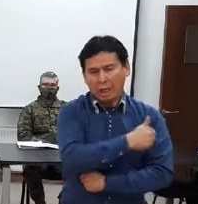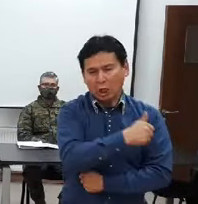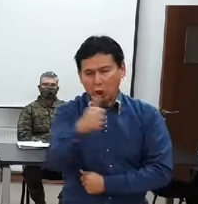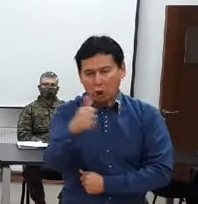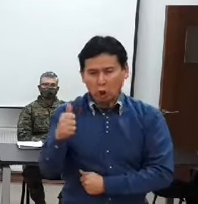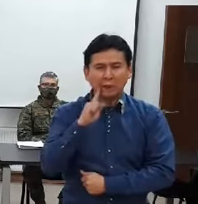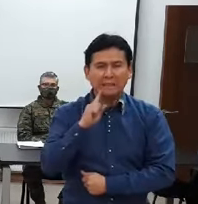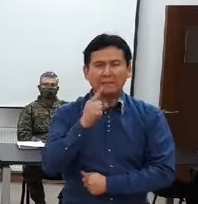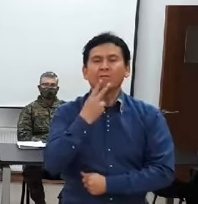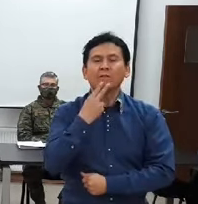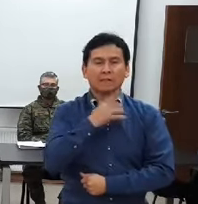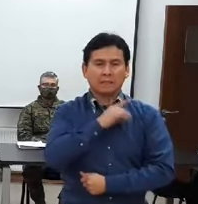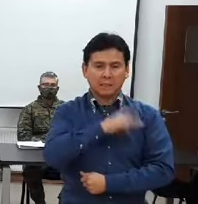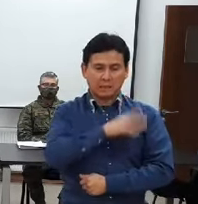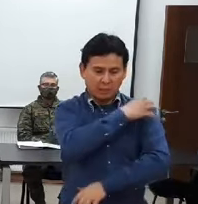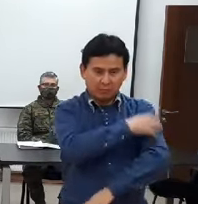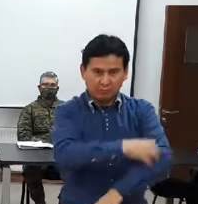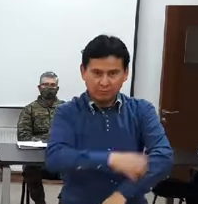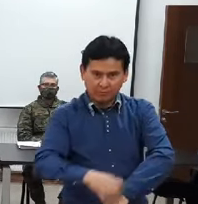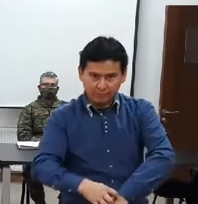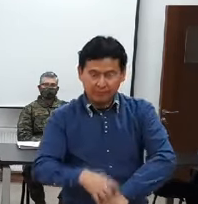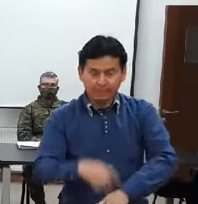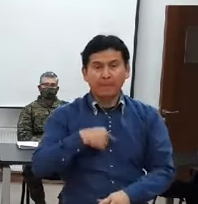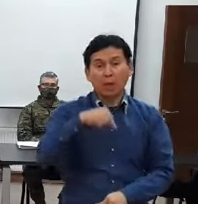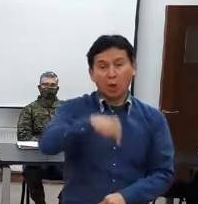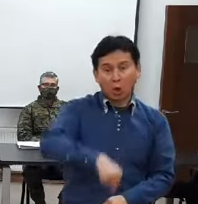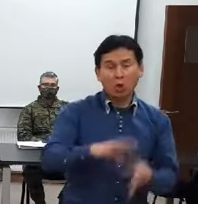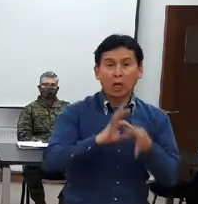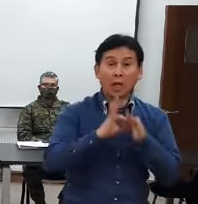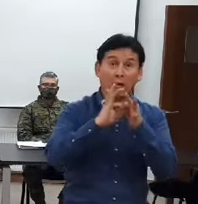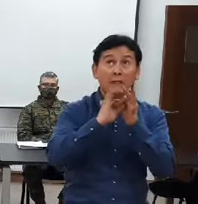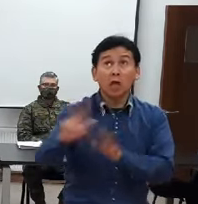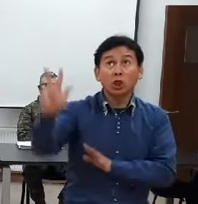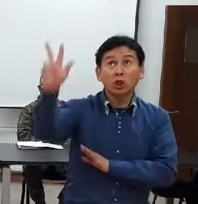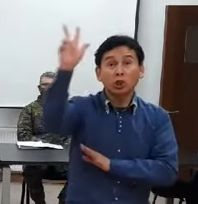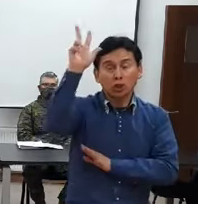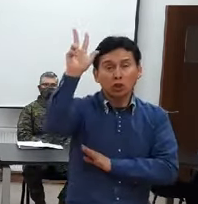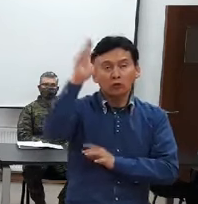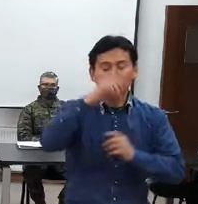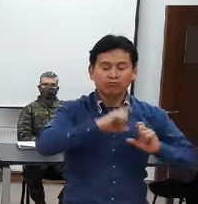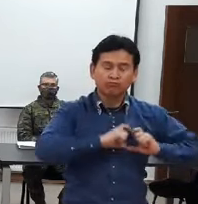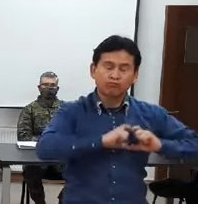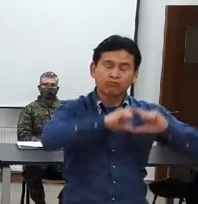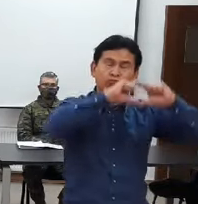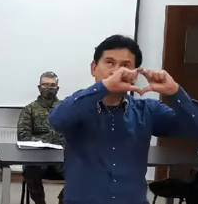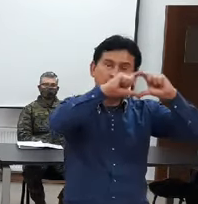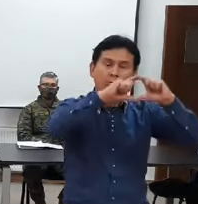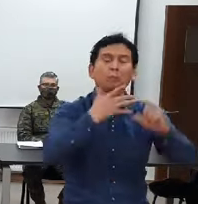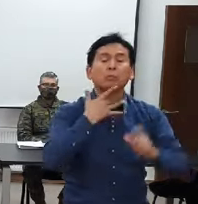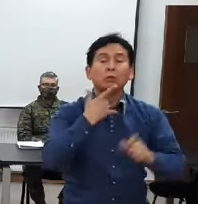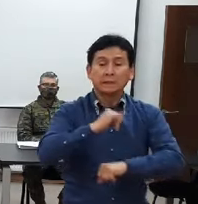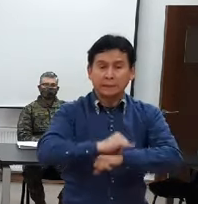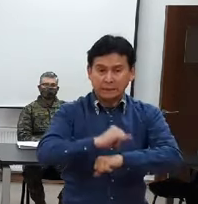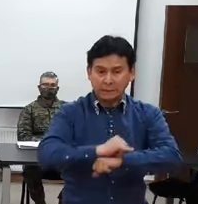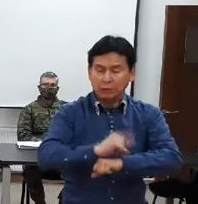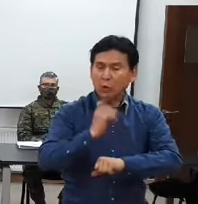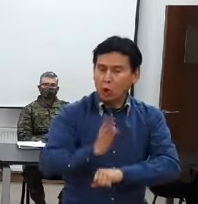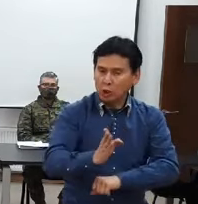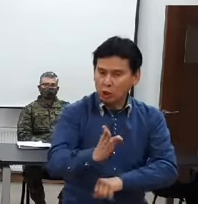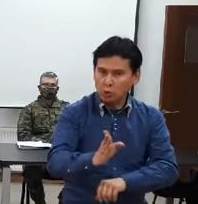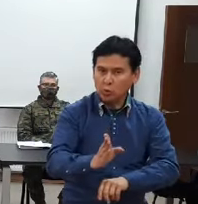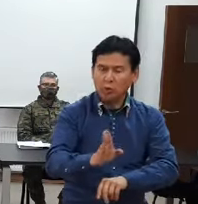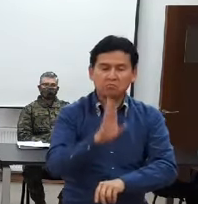somos chilenos. Hoy quiero dar gracias a Dios de todo corazón, porque nuestra región se mantiene